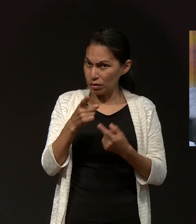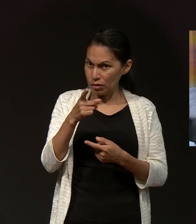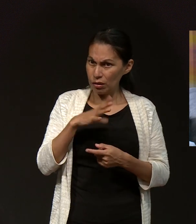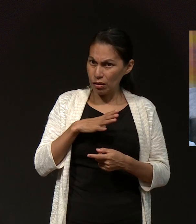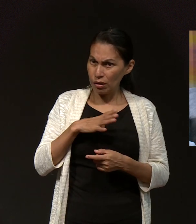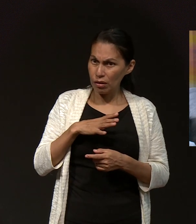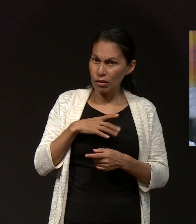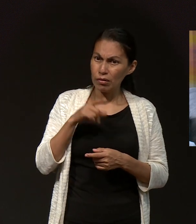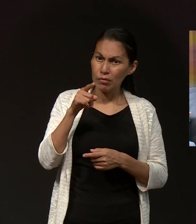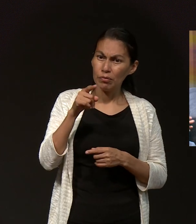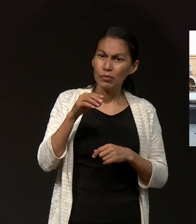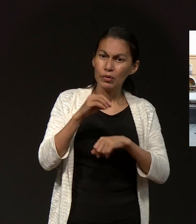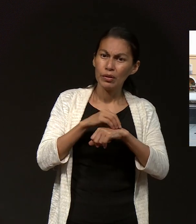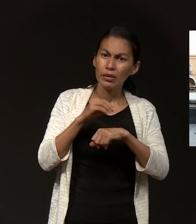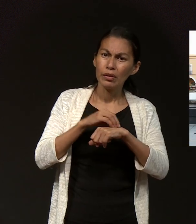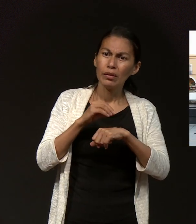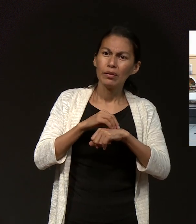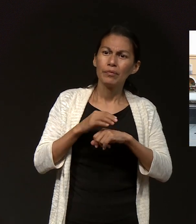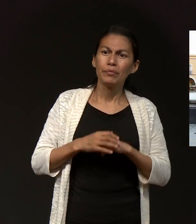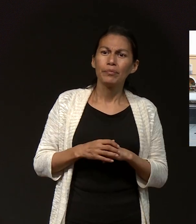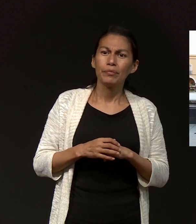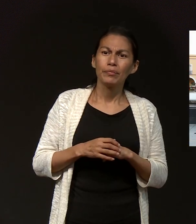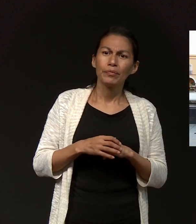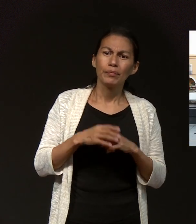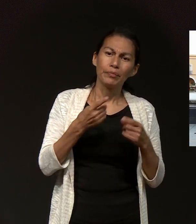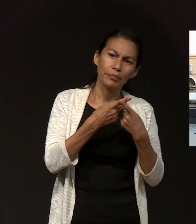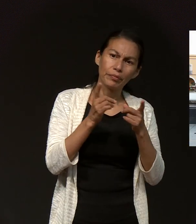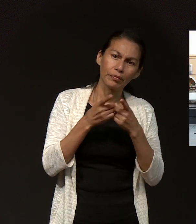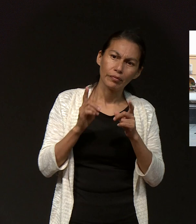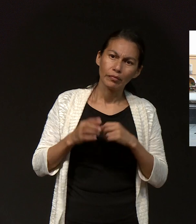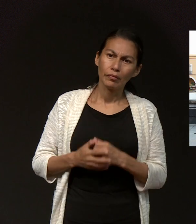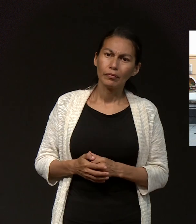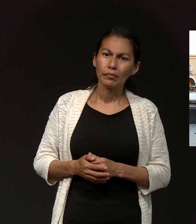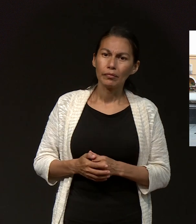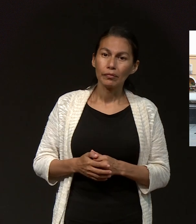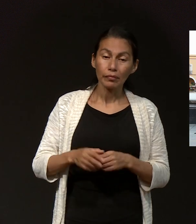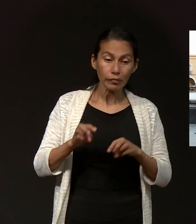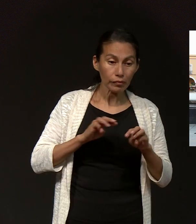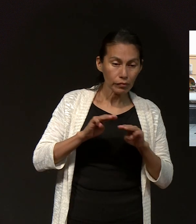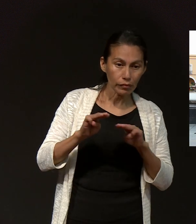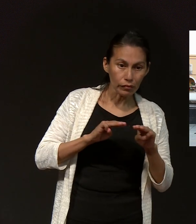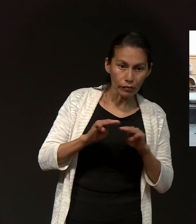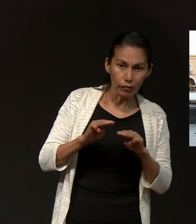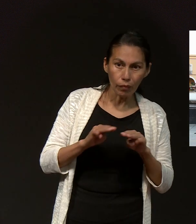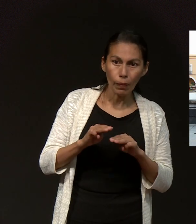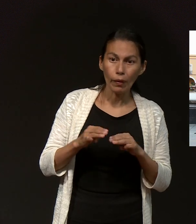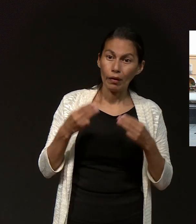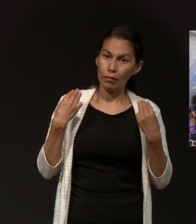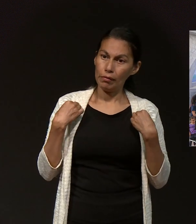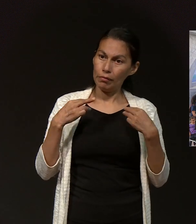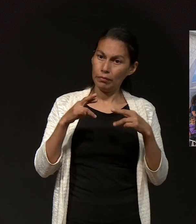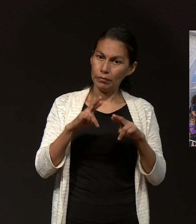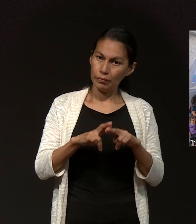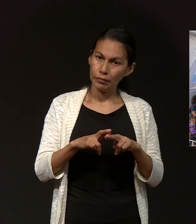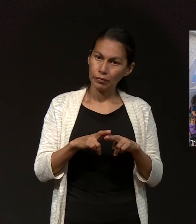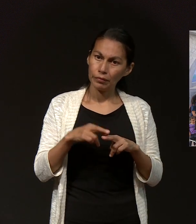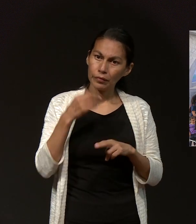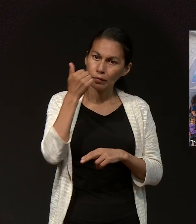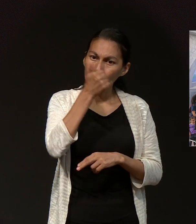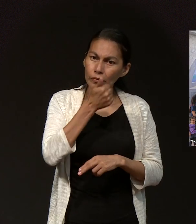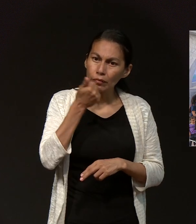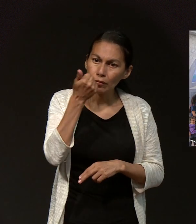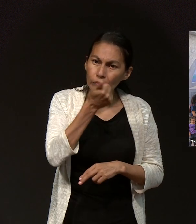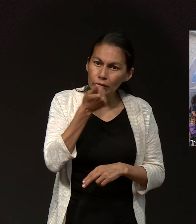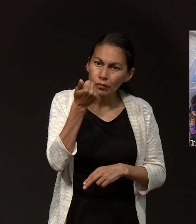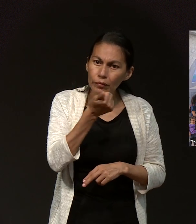fotos que quisiéramos que puedan ir pasando. Mira, ahí están las fotos. Diferentes. Lo que hicimos fue crear este ministerio y entonces llevar a